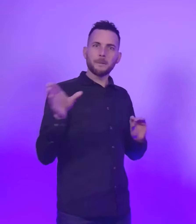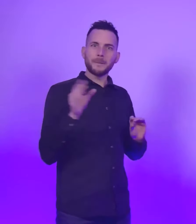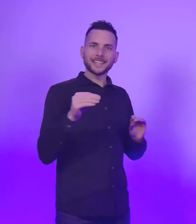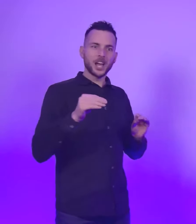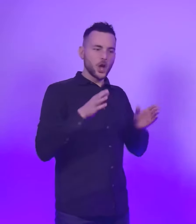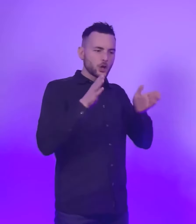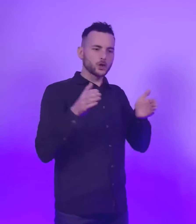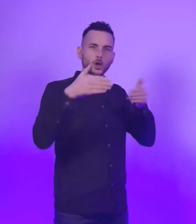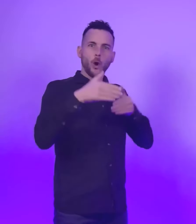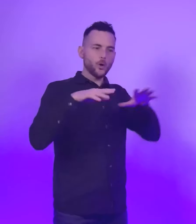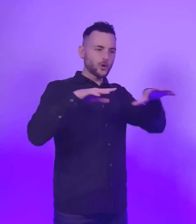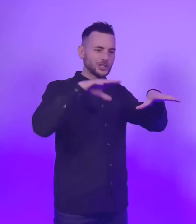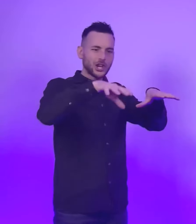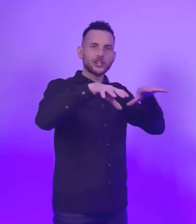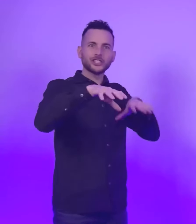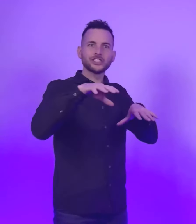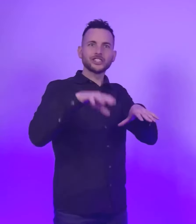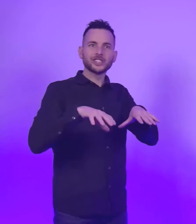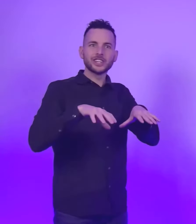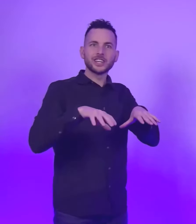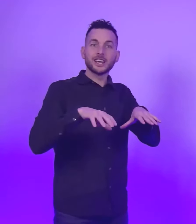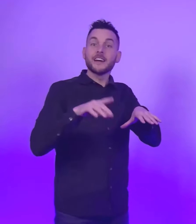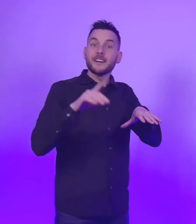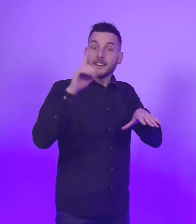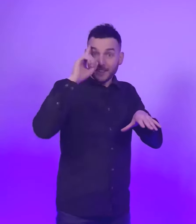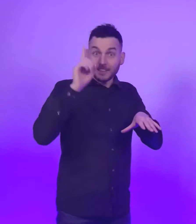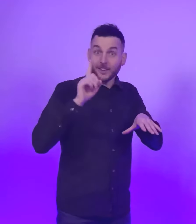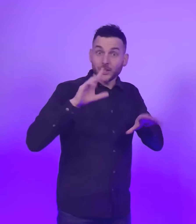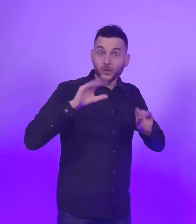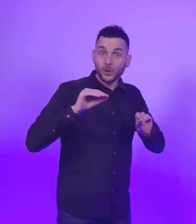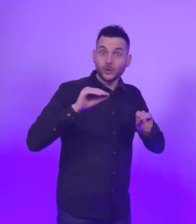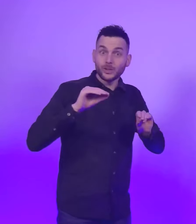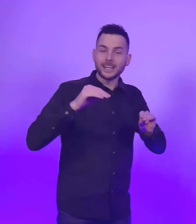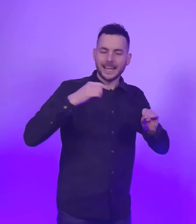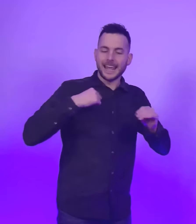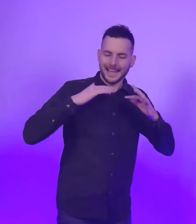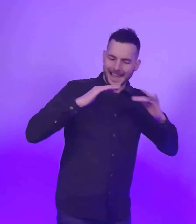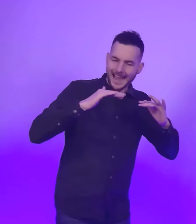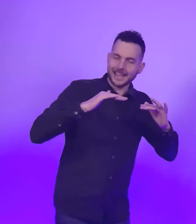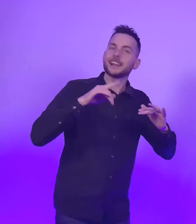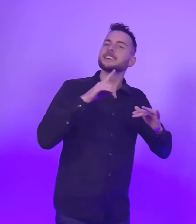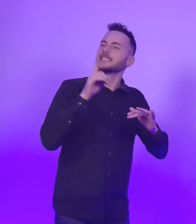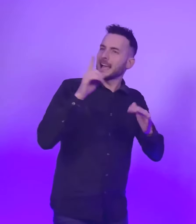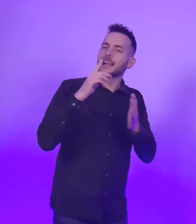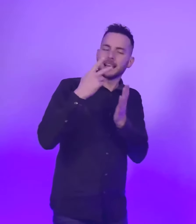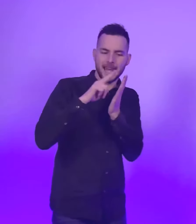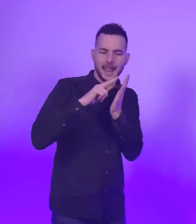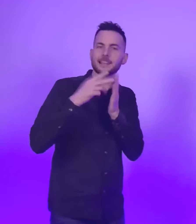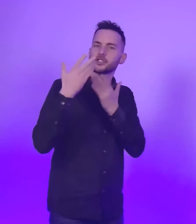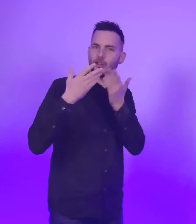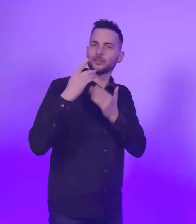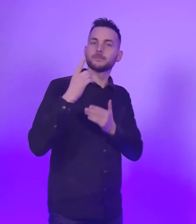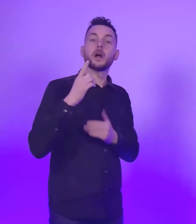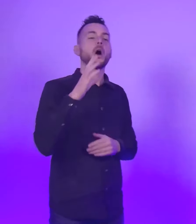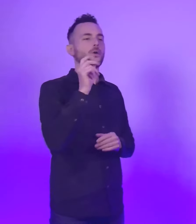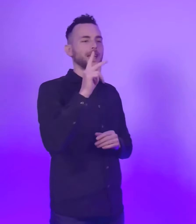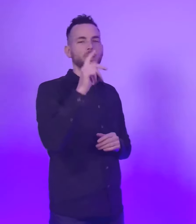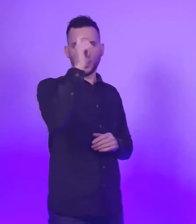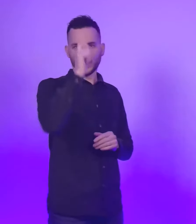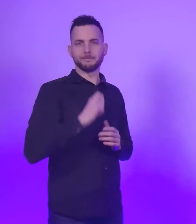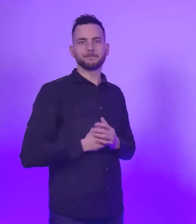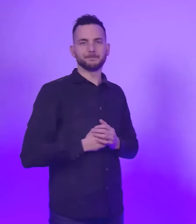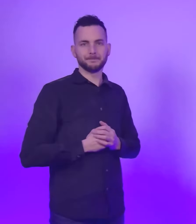staan. Oh, zullen we even doen? Jij leest de vraag voor, dan doe ik dat wel eventjes regelen hier. Oké. Okay. Kids, lees ik de vraag even voor. Komt-ie. Goed